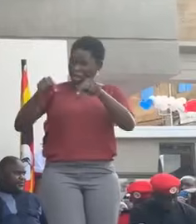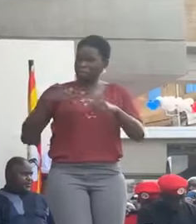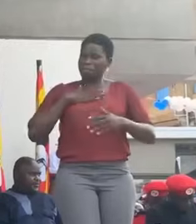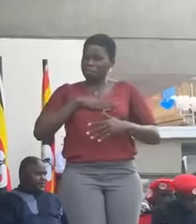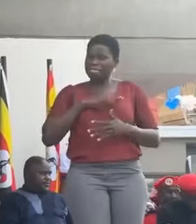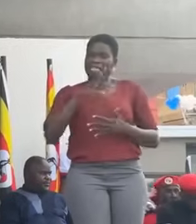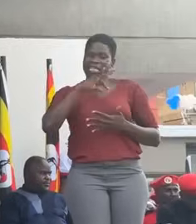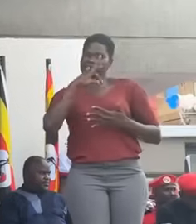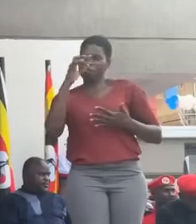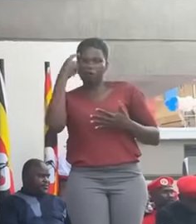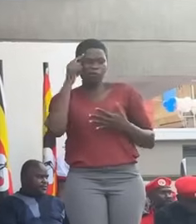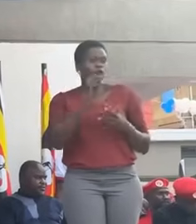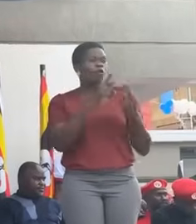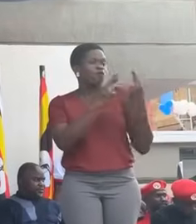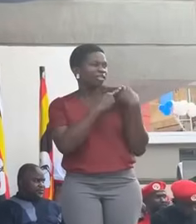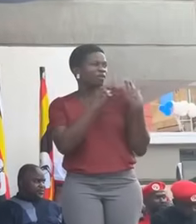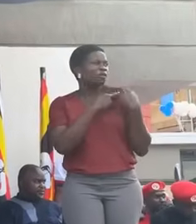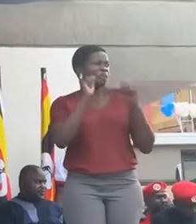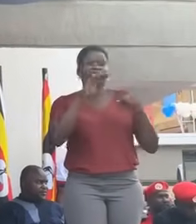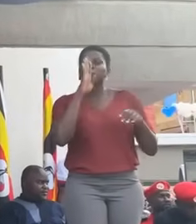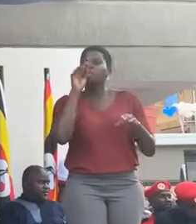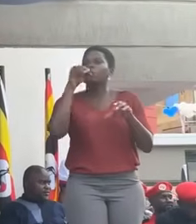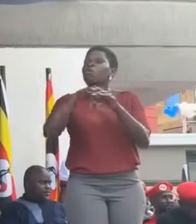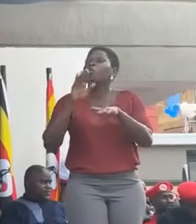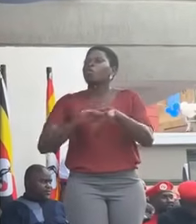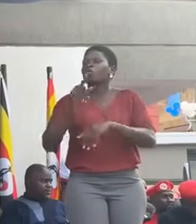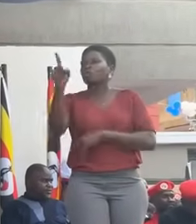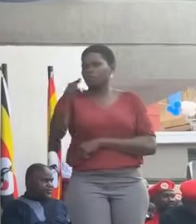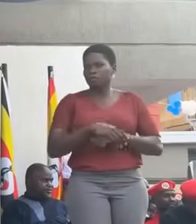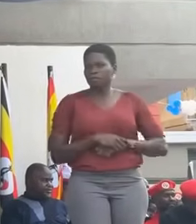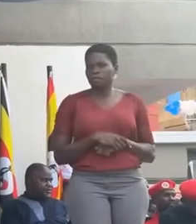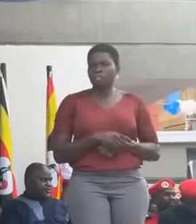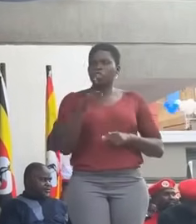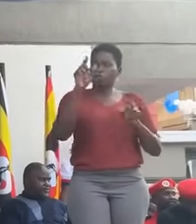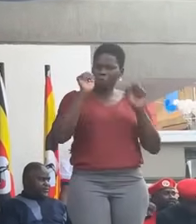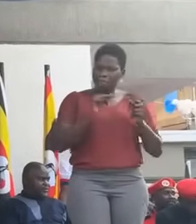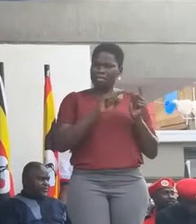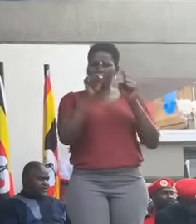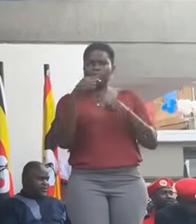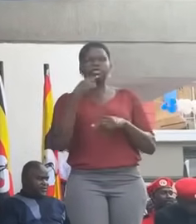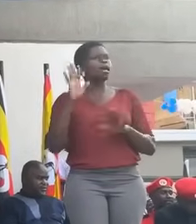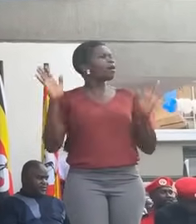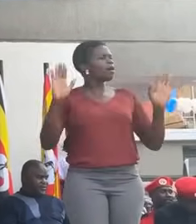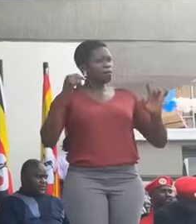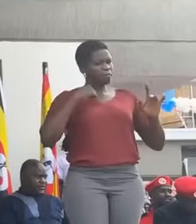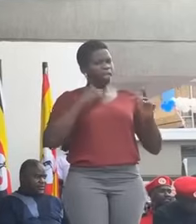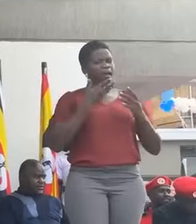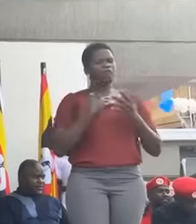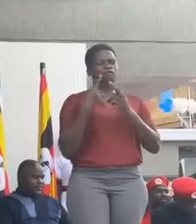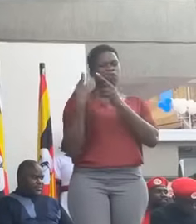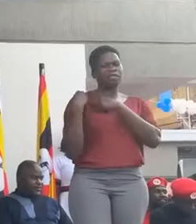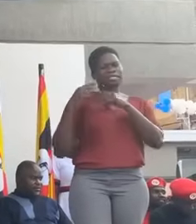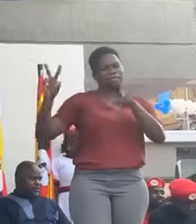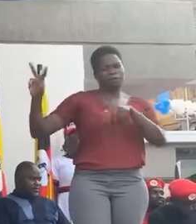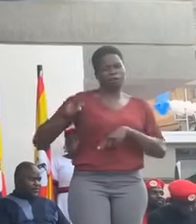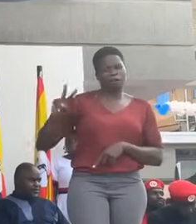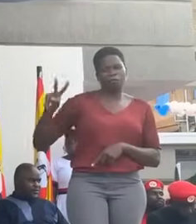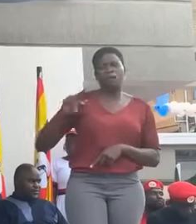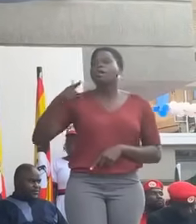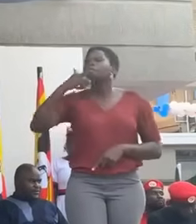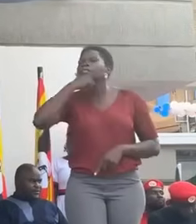omoyo ogw'obuvunaanyizibwa gukubeereko. Oberengo manyi nti nawe ina obuvunaanyizibwa bwe bumu, ne